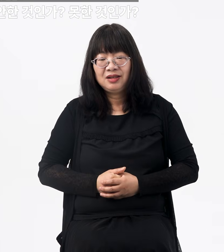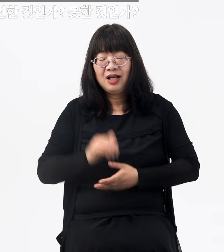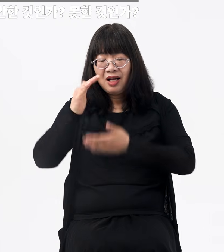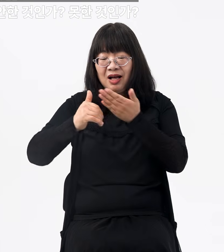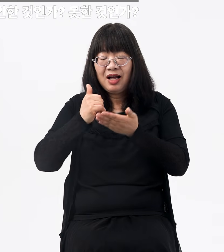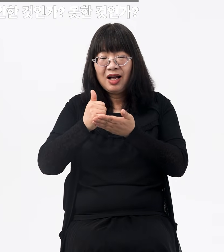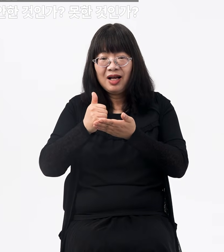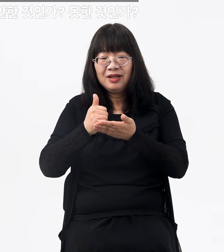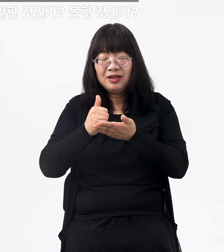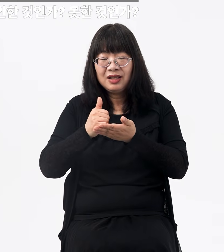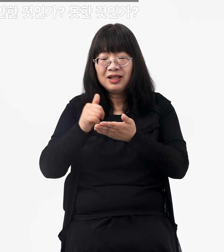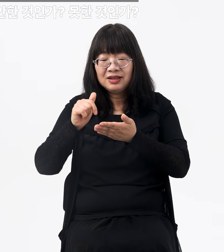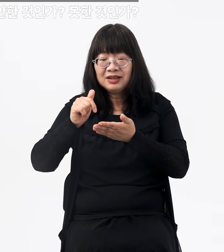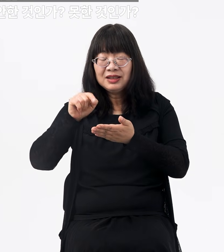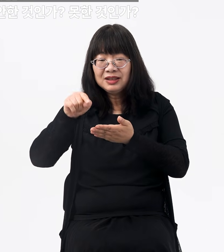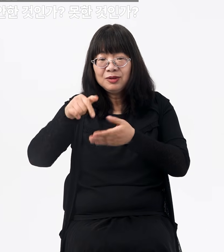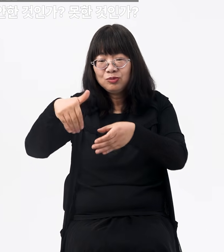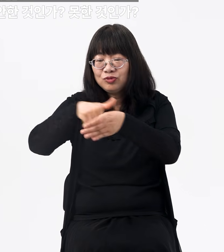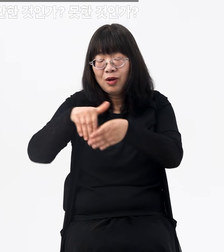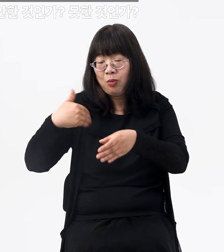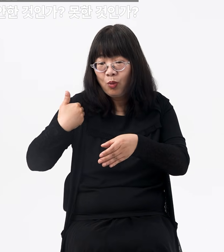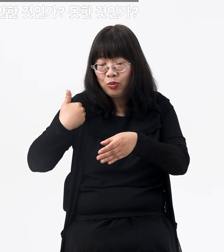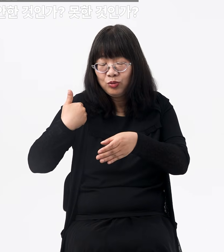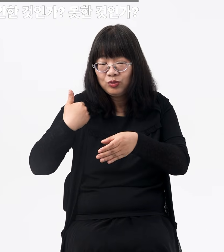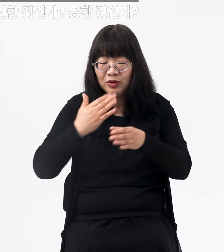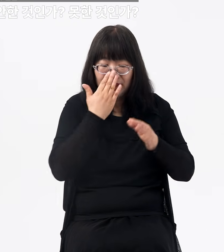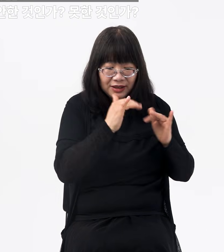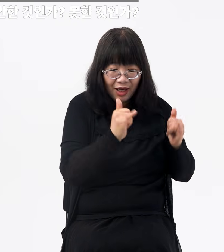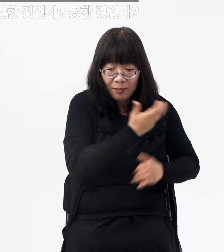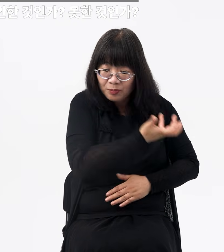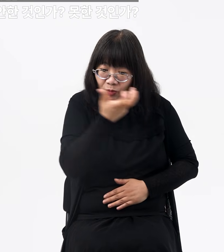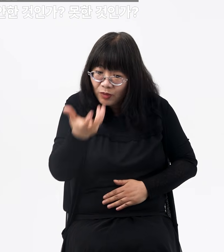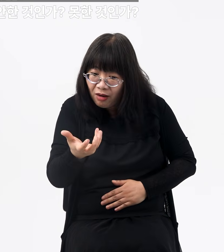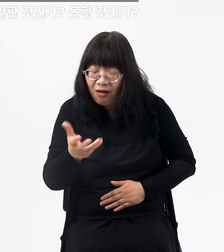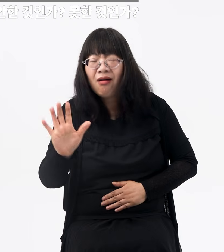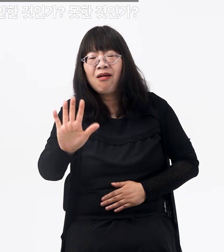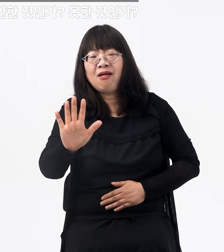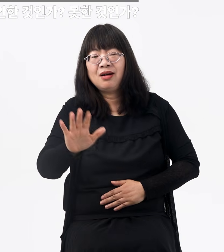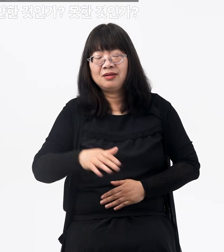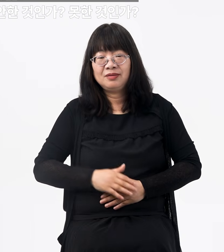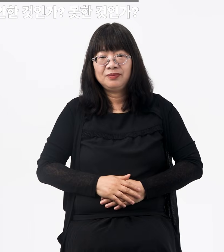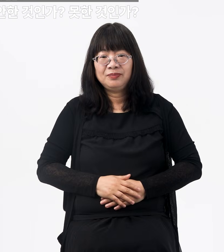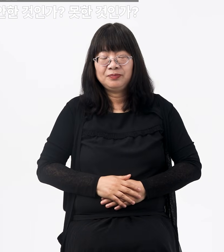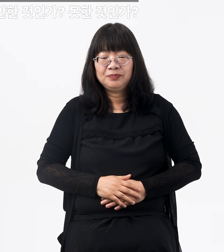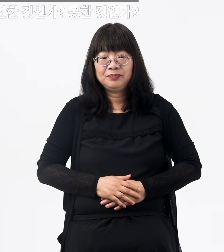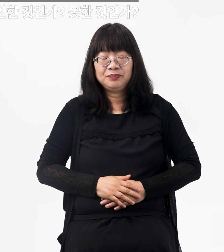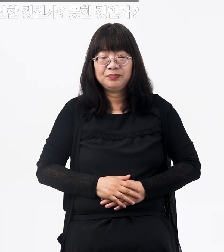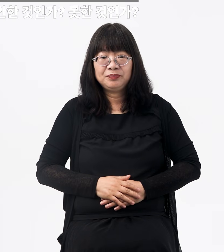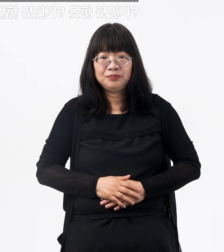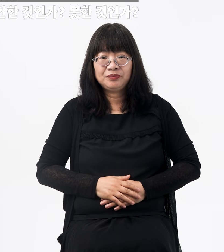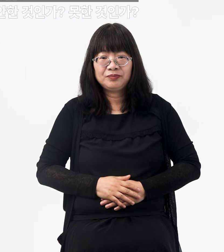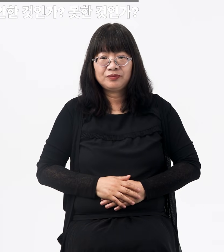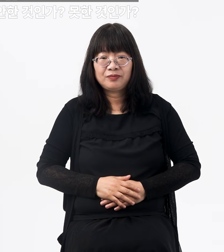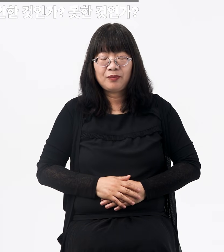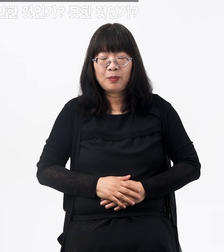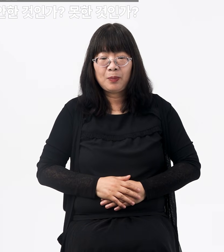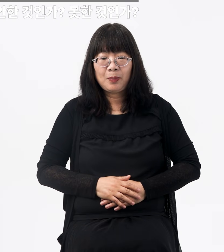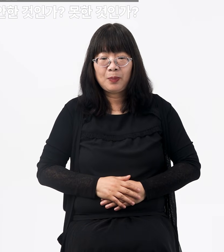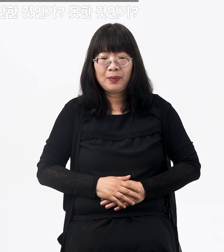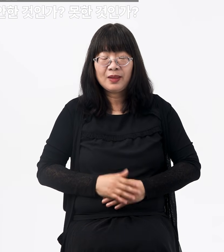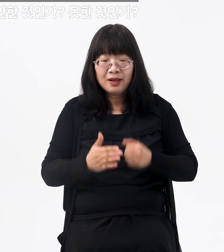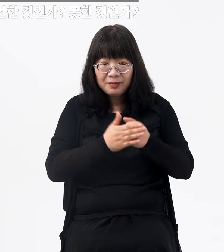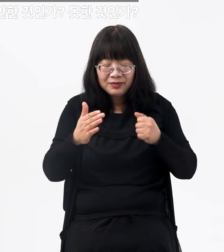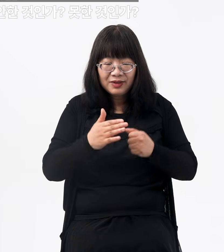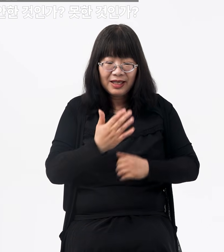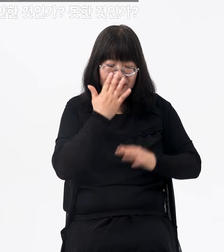하나님께서 그걸 모르고 들여보냈을 리가 없단 말이에요. 그러면 먼저 그들이 안식을 위해서 뭘